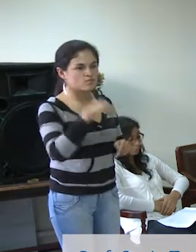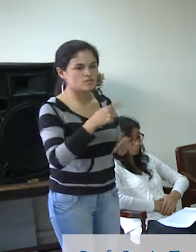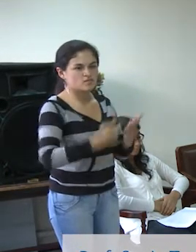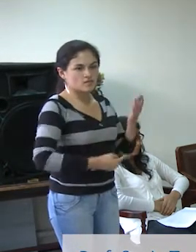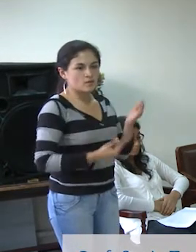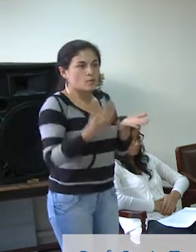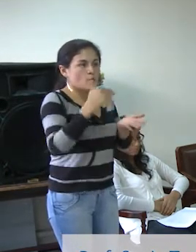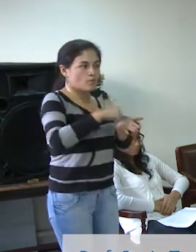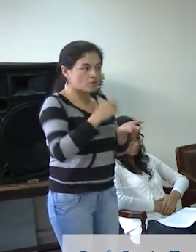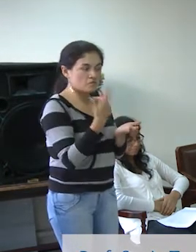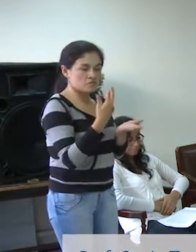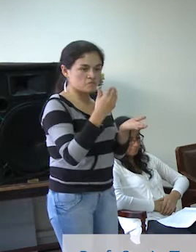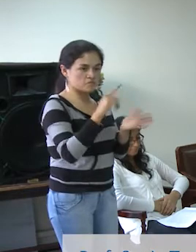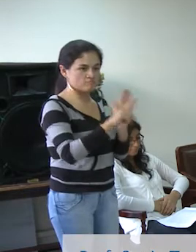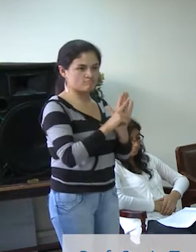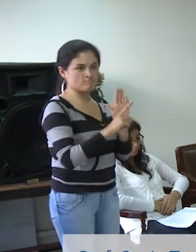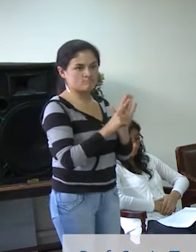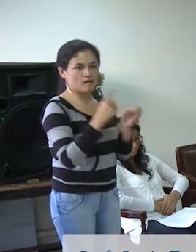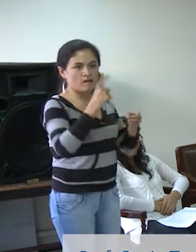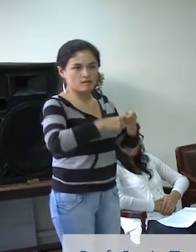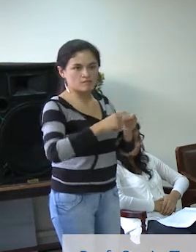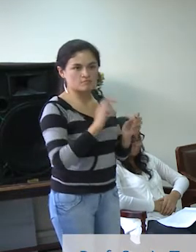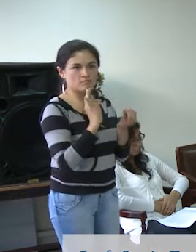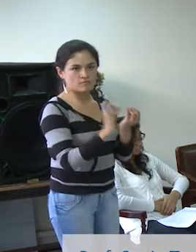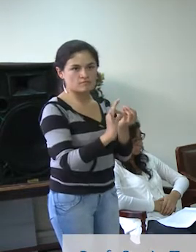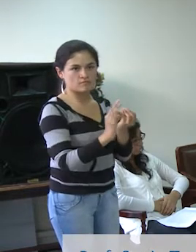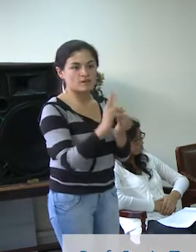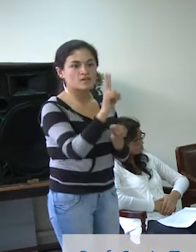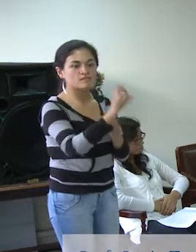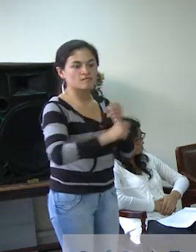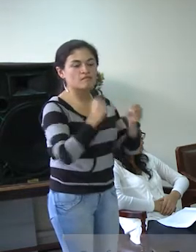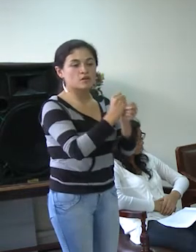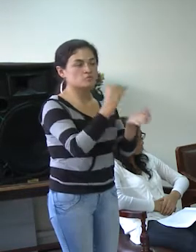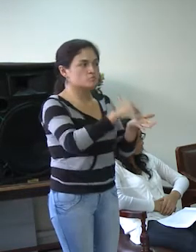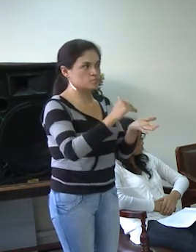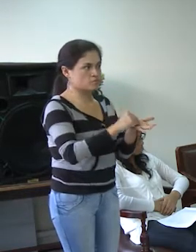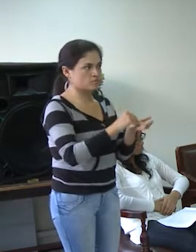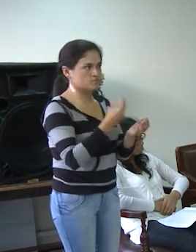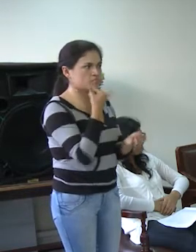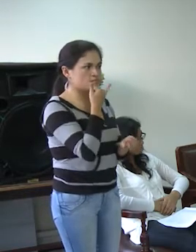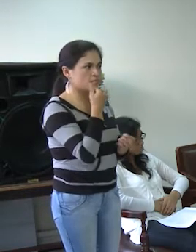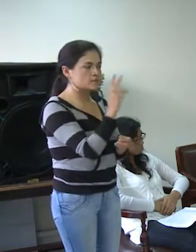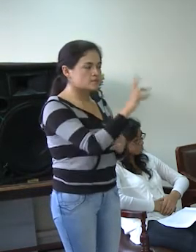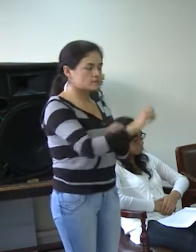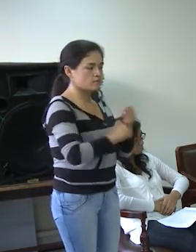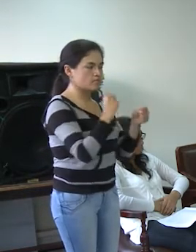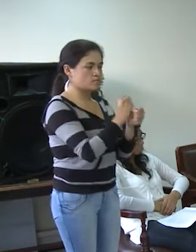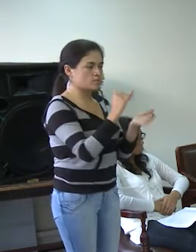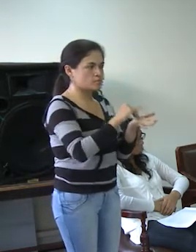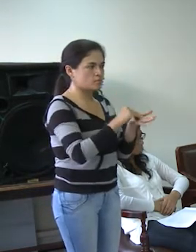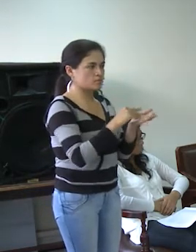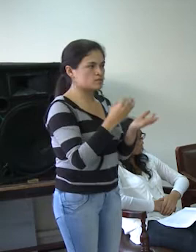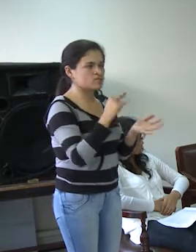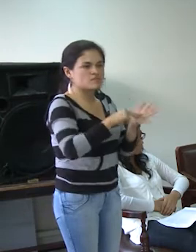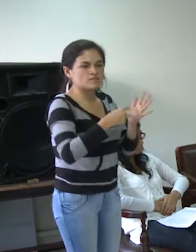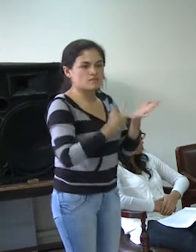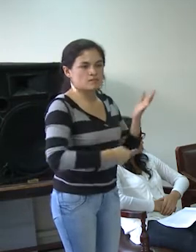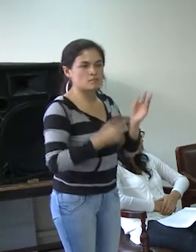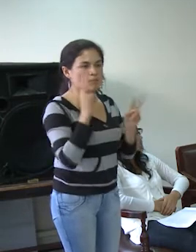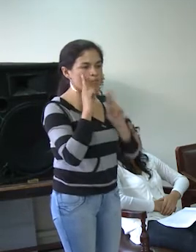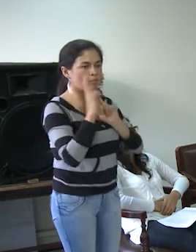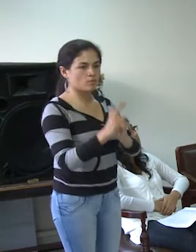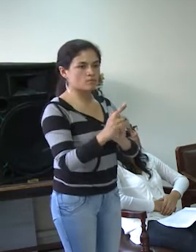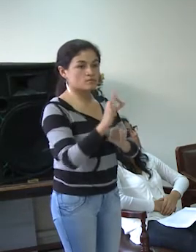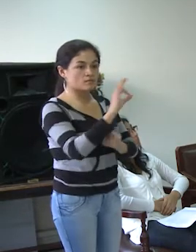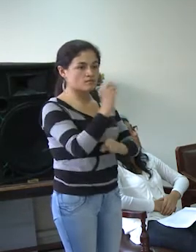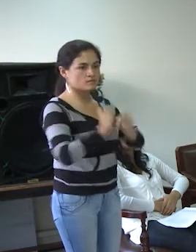renovación de registro calificado por 7 años. Pero hablar nominalmente de la licenciatura implica reconocer casi 3 años